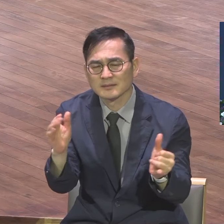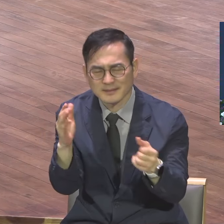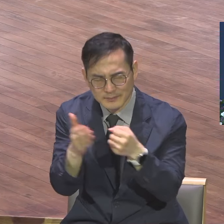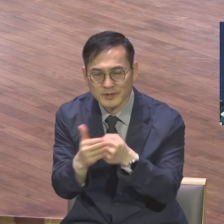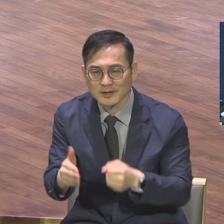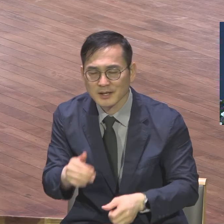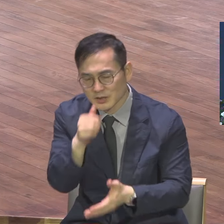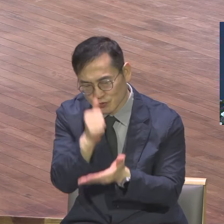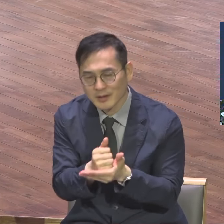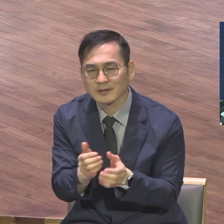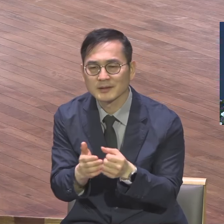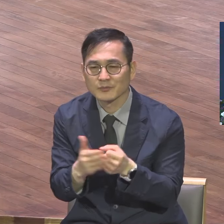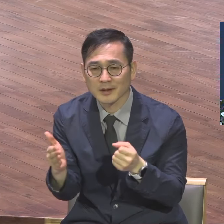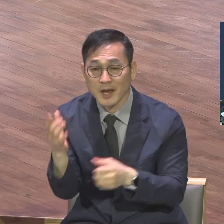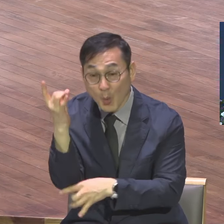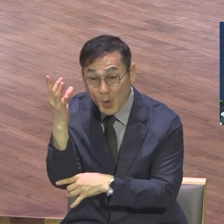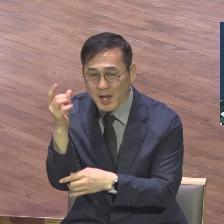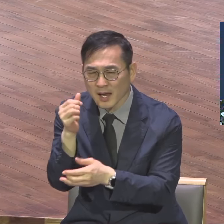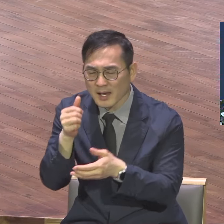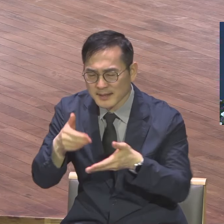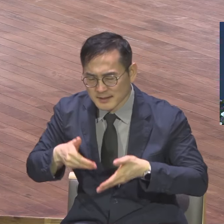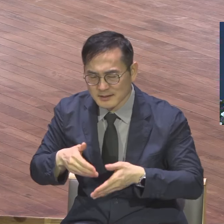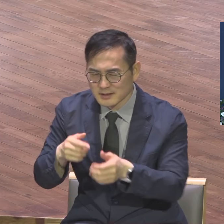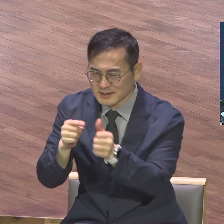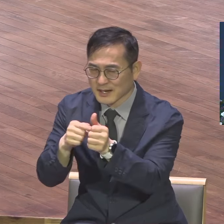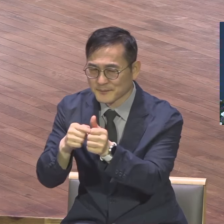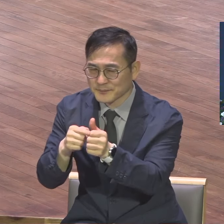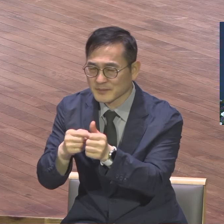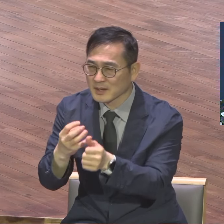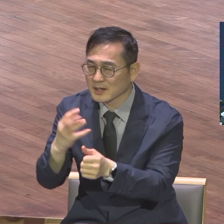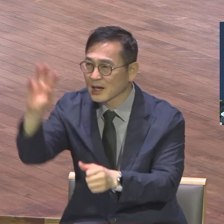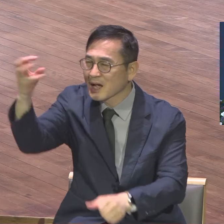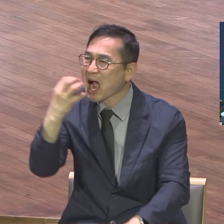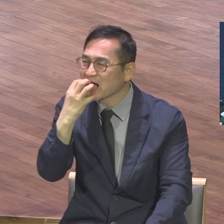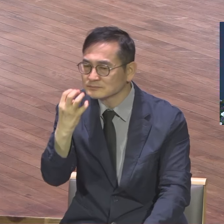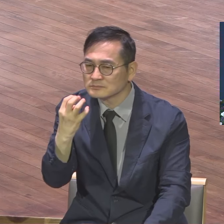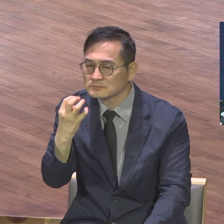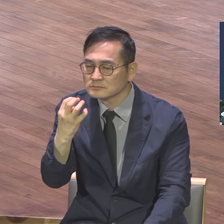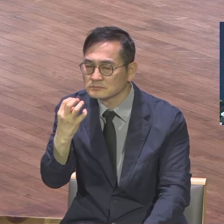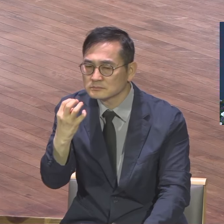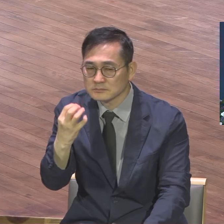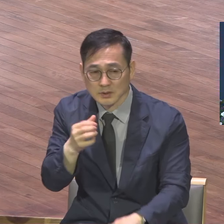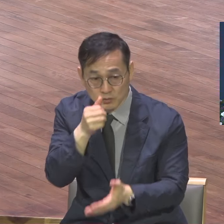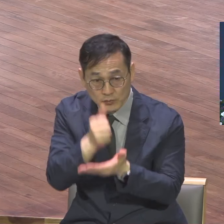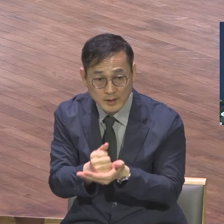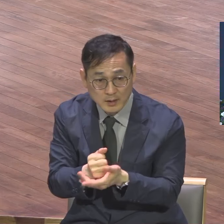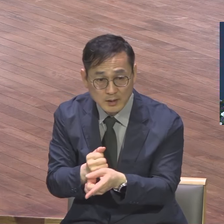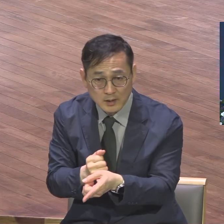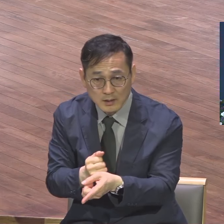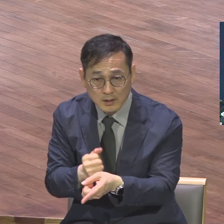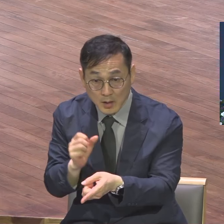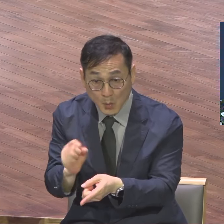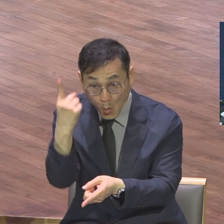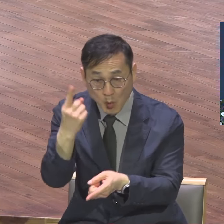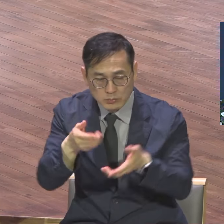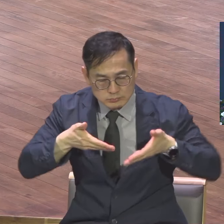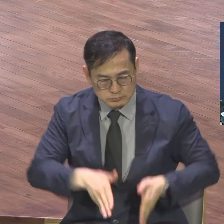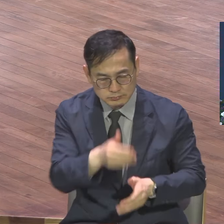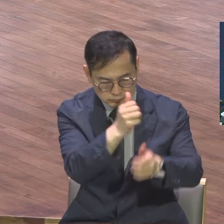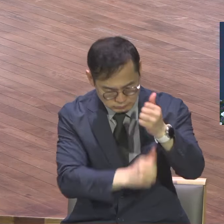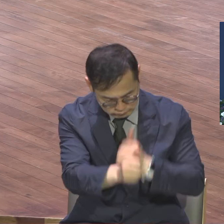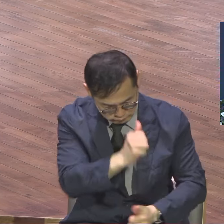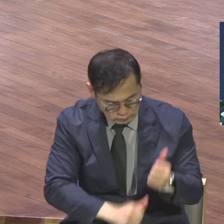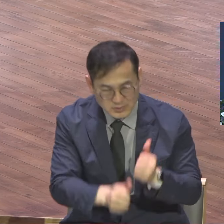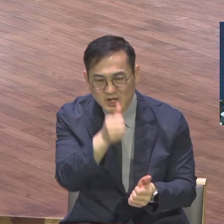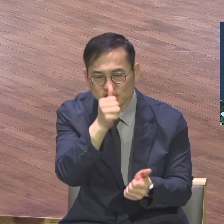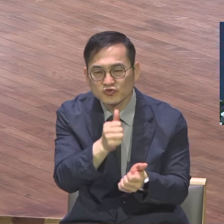원죄는 해결이 안 돼요. 태어날 때부터 울고 태어난 겁니다. 웃으며 태어나면 얼마나 좋겠어요. 이 죄인으로